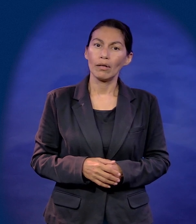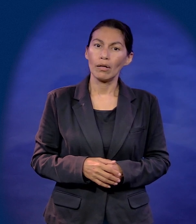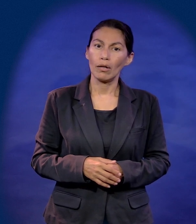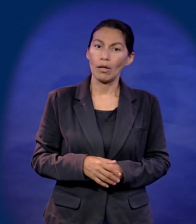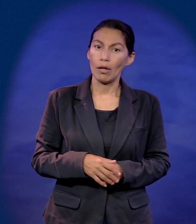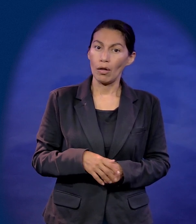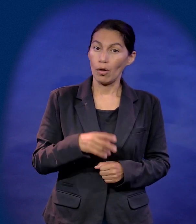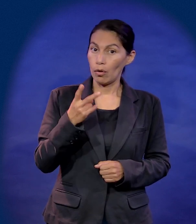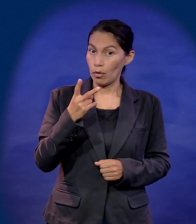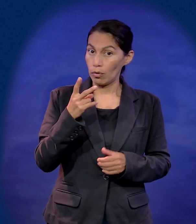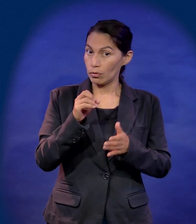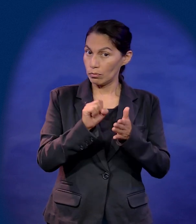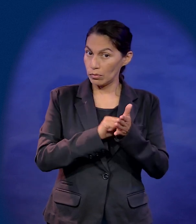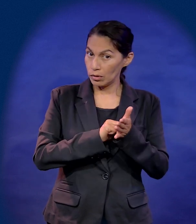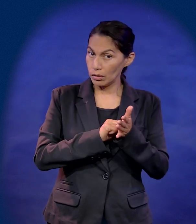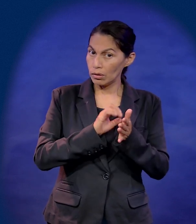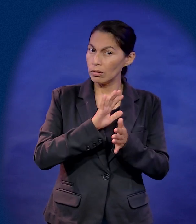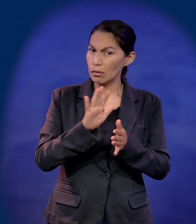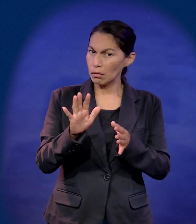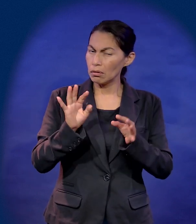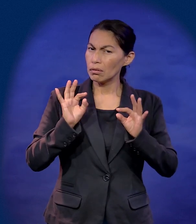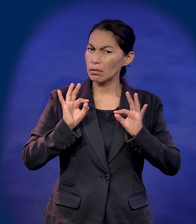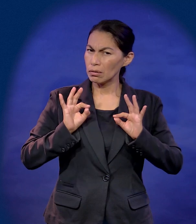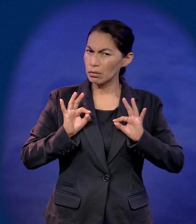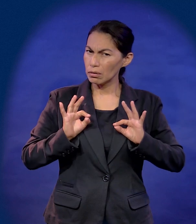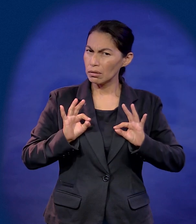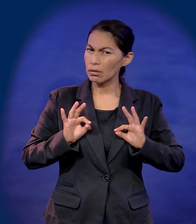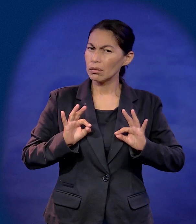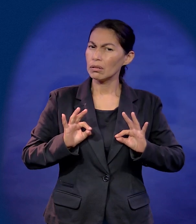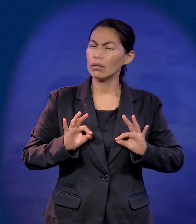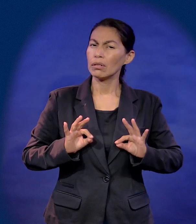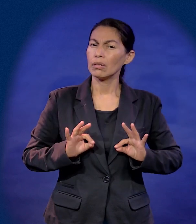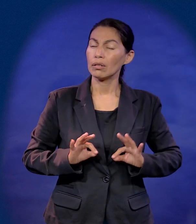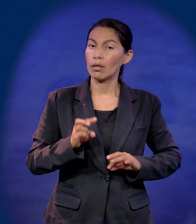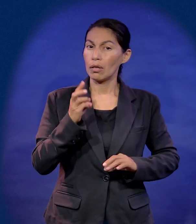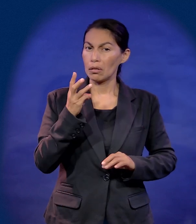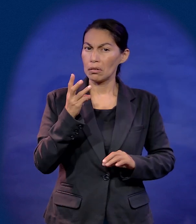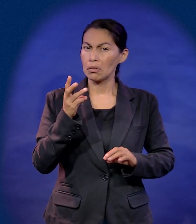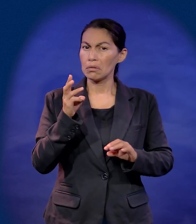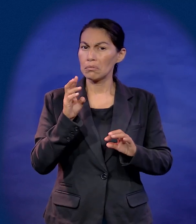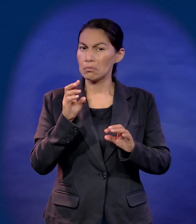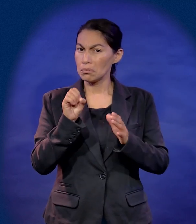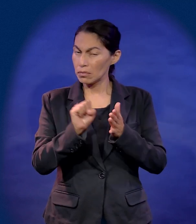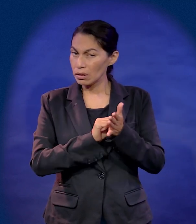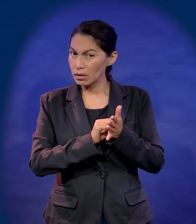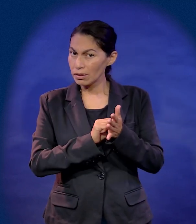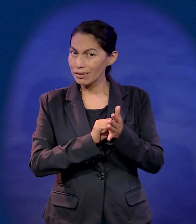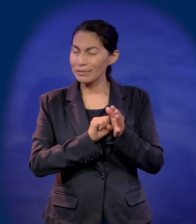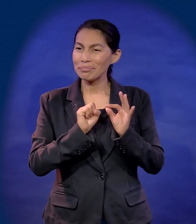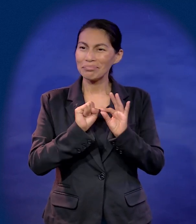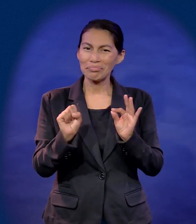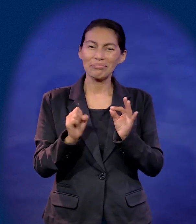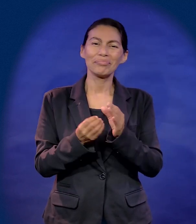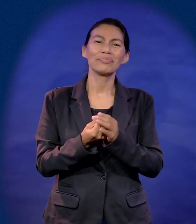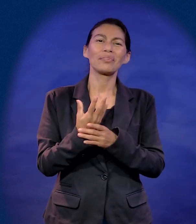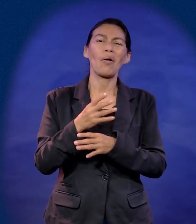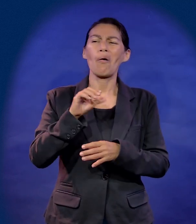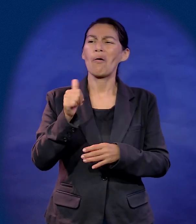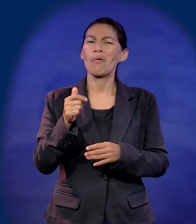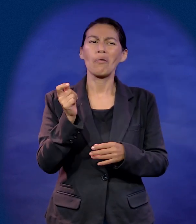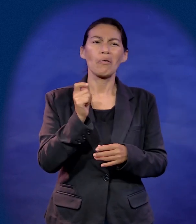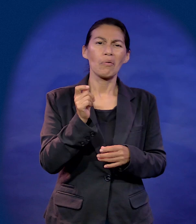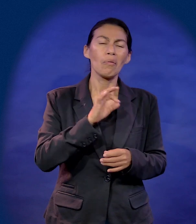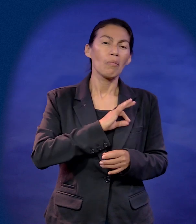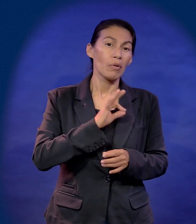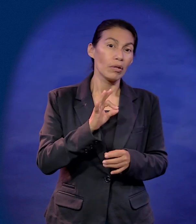pena más allá de un par de meses. No así. Y a los 2-3 meses, tú vas a estar como si